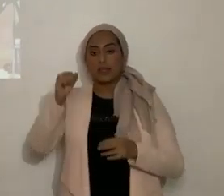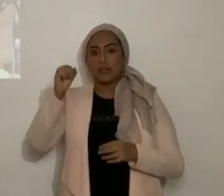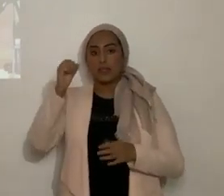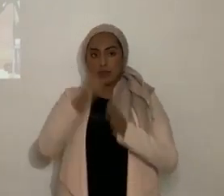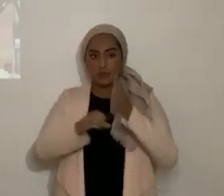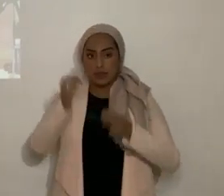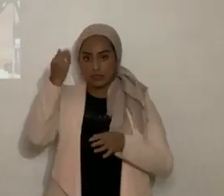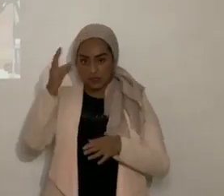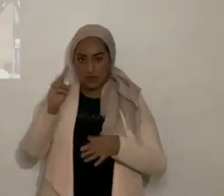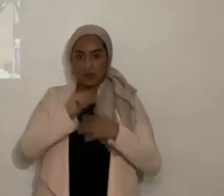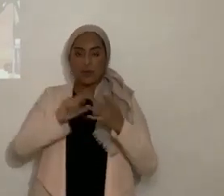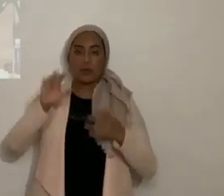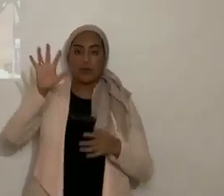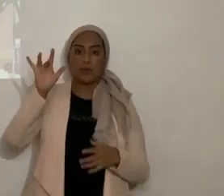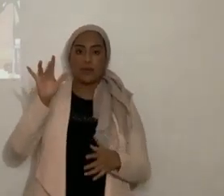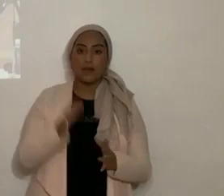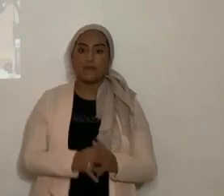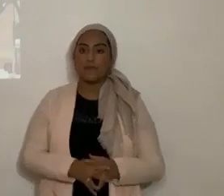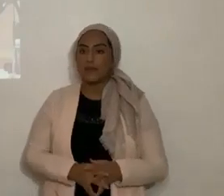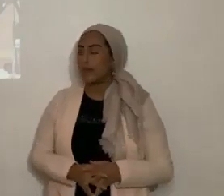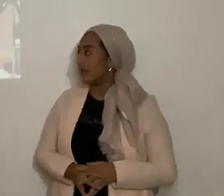capítulo 16, verso 25.